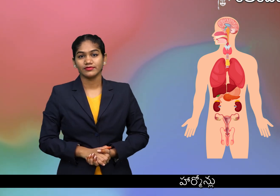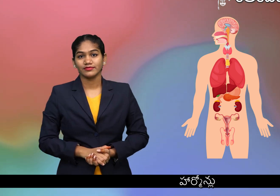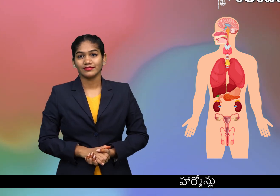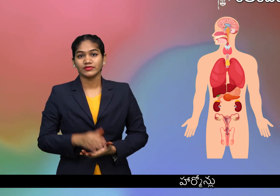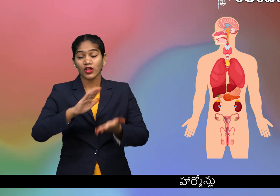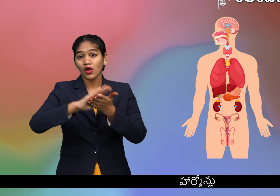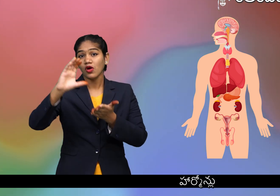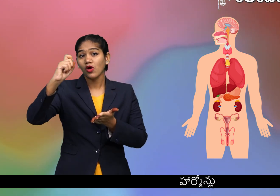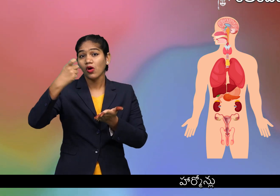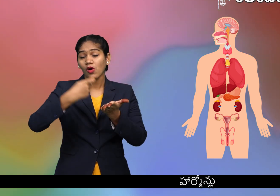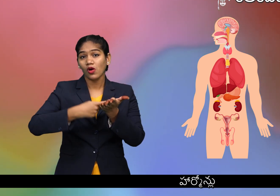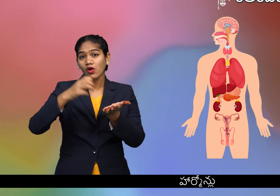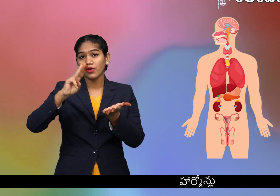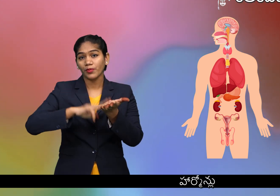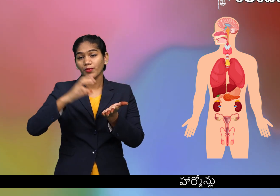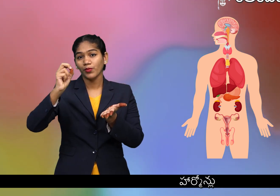హార్మోన్లు,